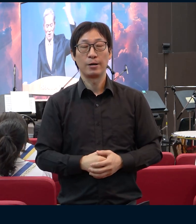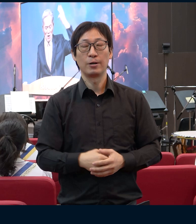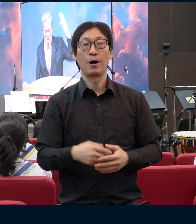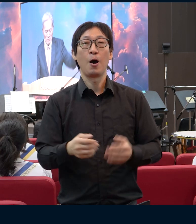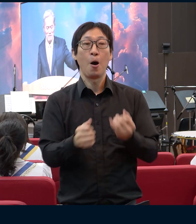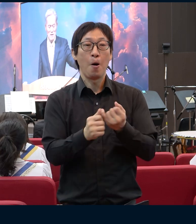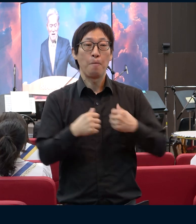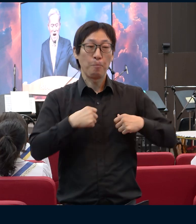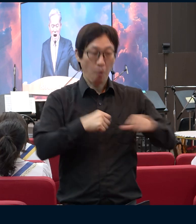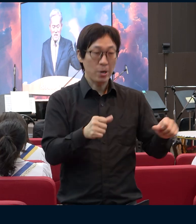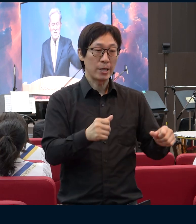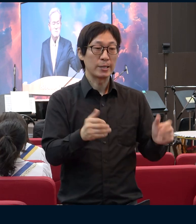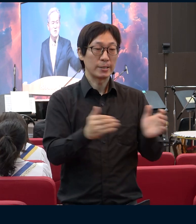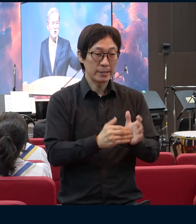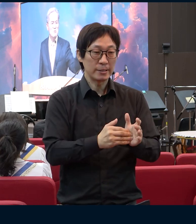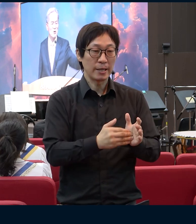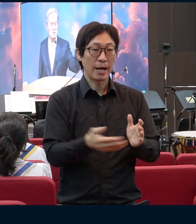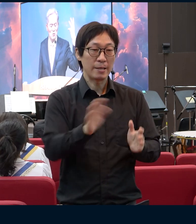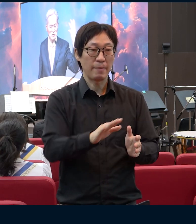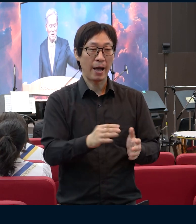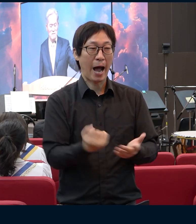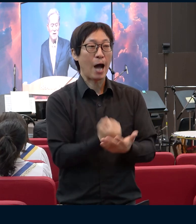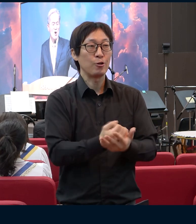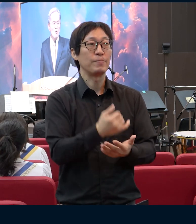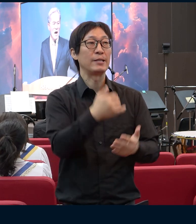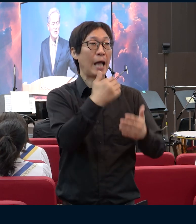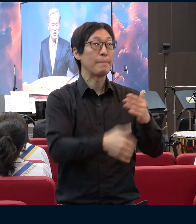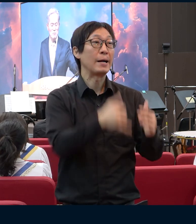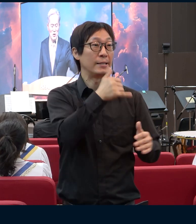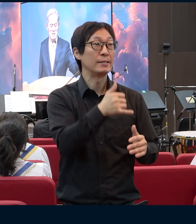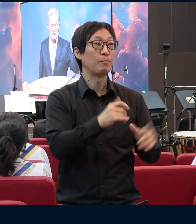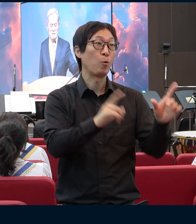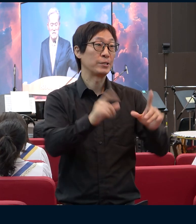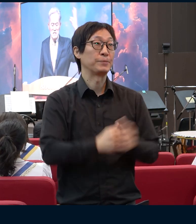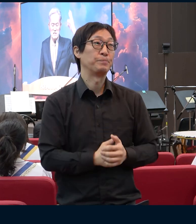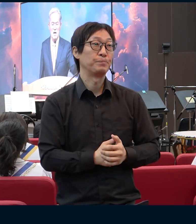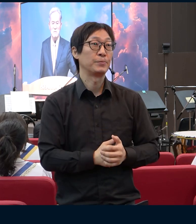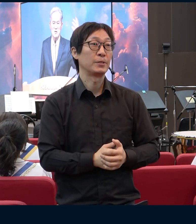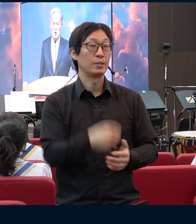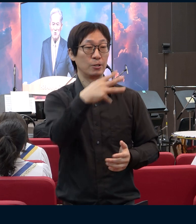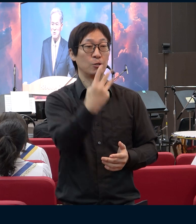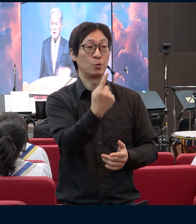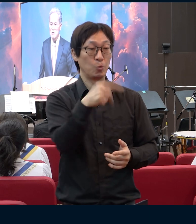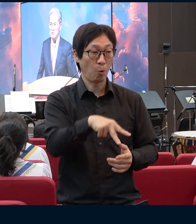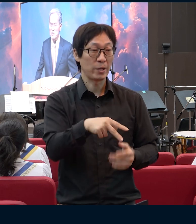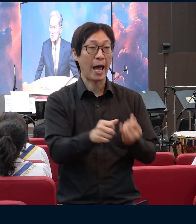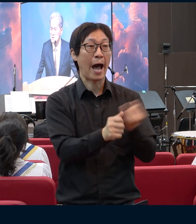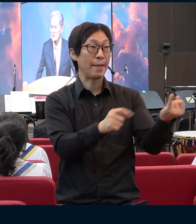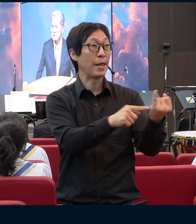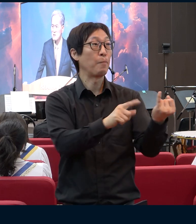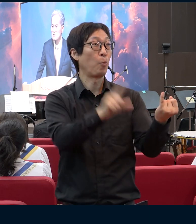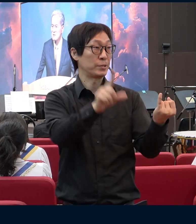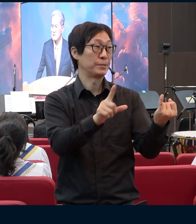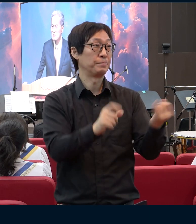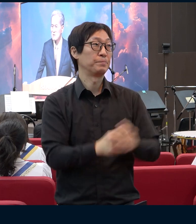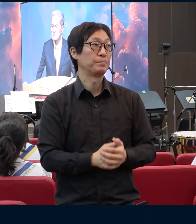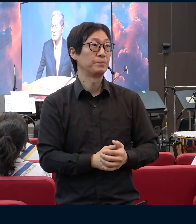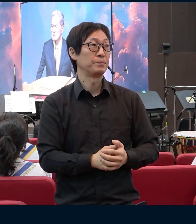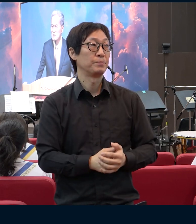포기했다고 떠났다고 하지만 아직 미련을 버리지 못한, 완전히 버리지 않은 그 삶의 결론을 말하는 것이